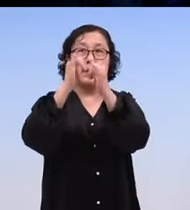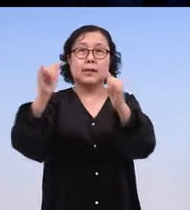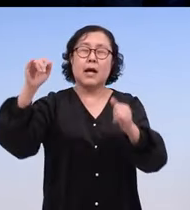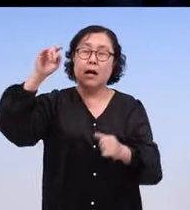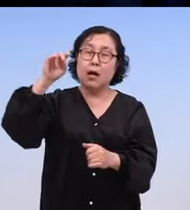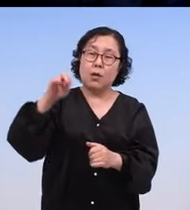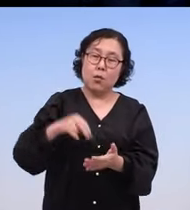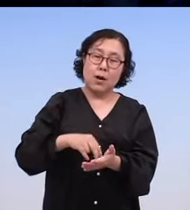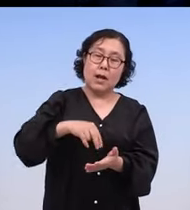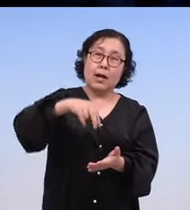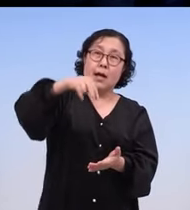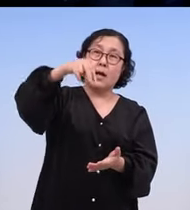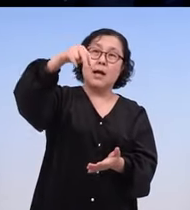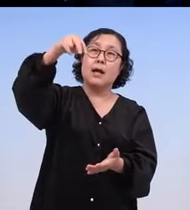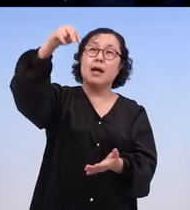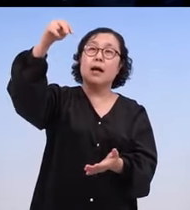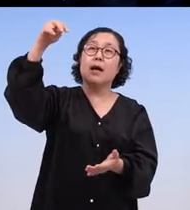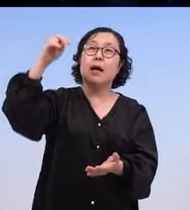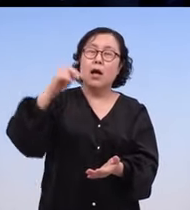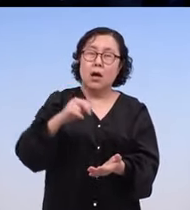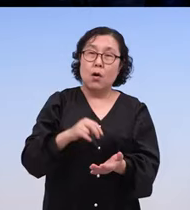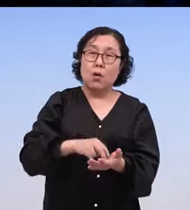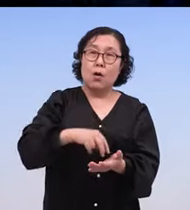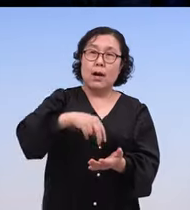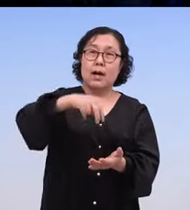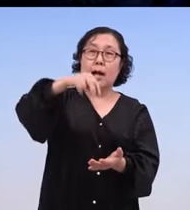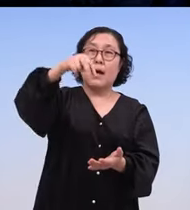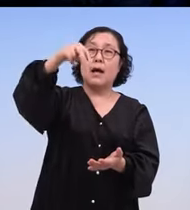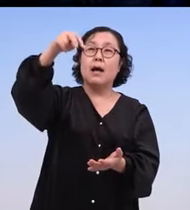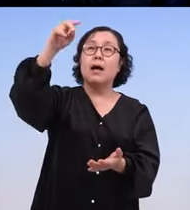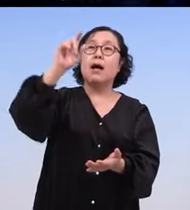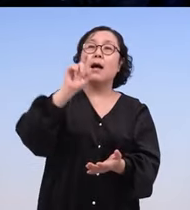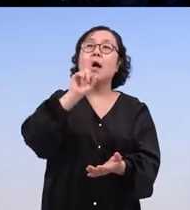주를 앙모하는 자 올라가